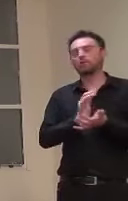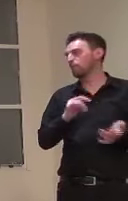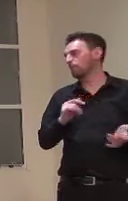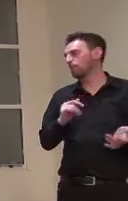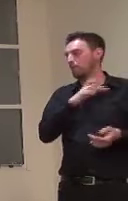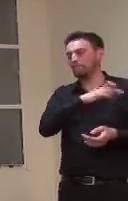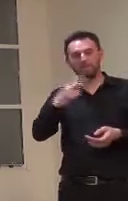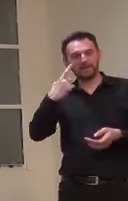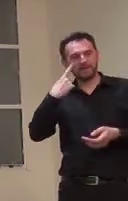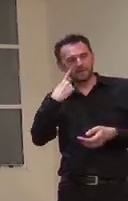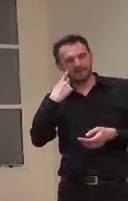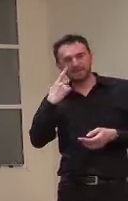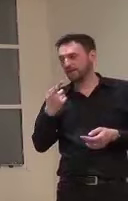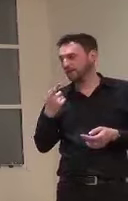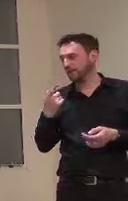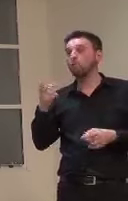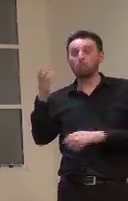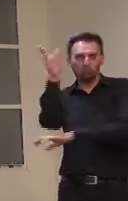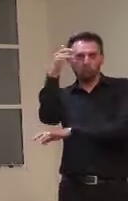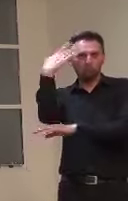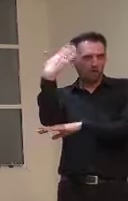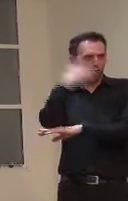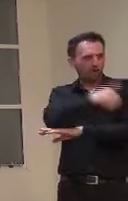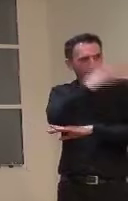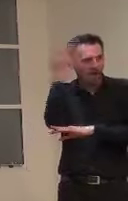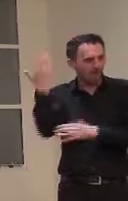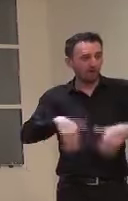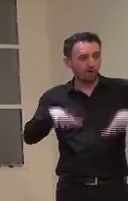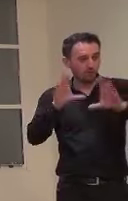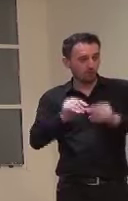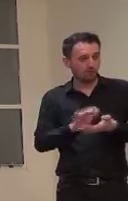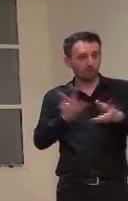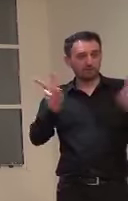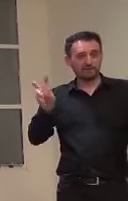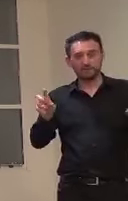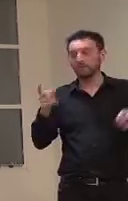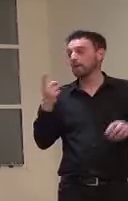cual podría mostrar todas las jornadas pero